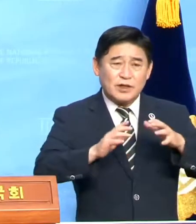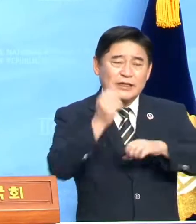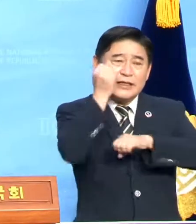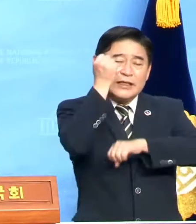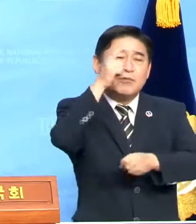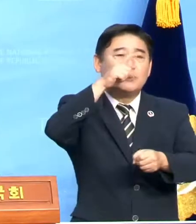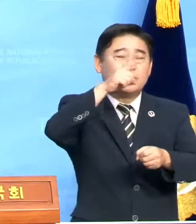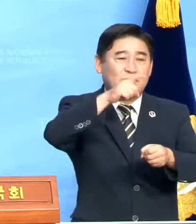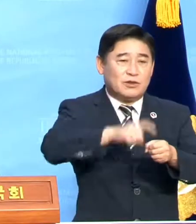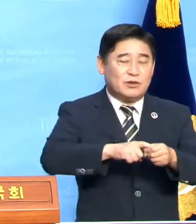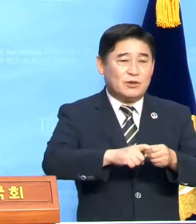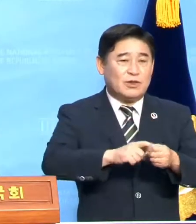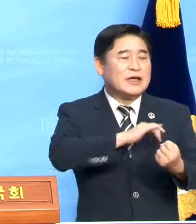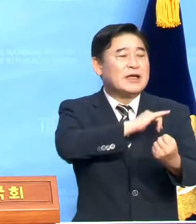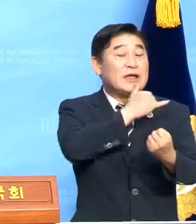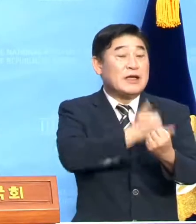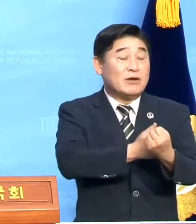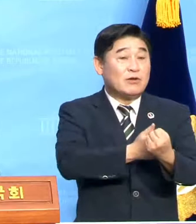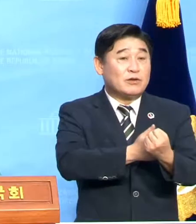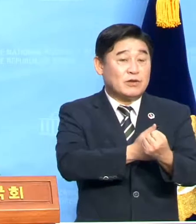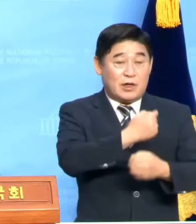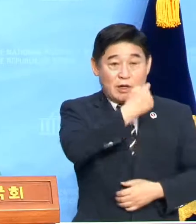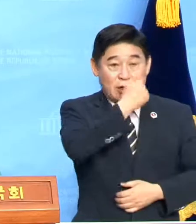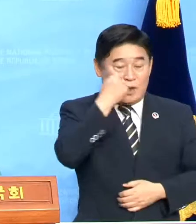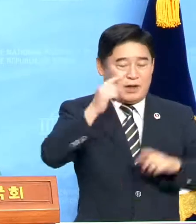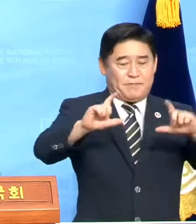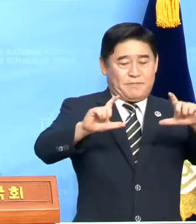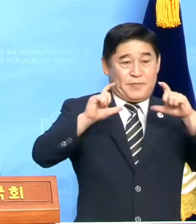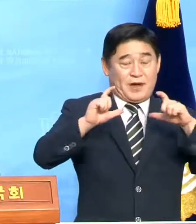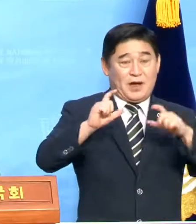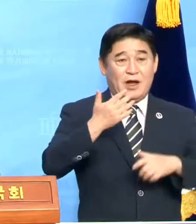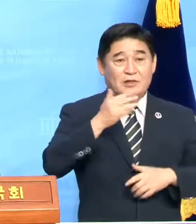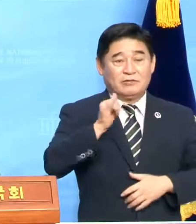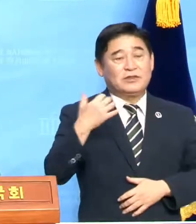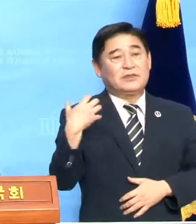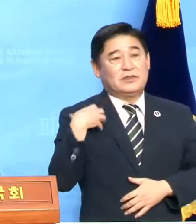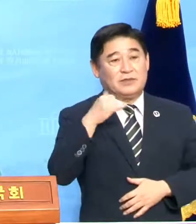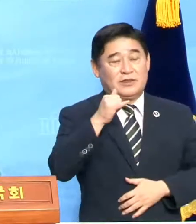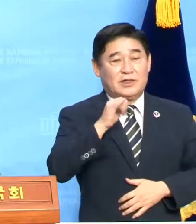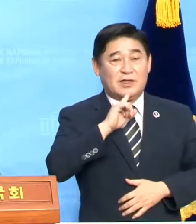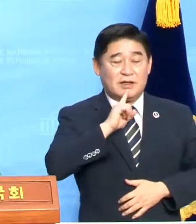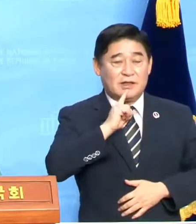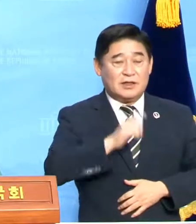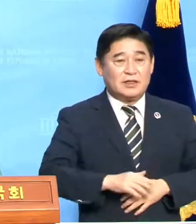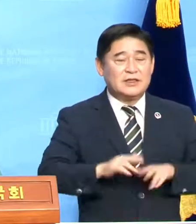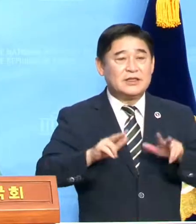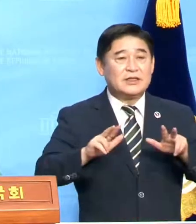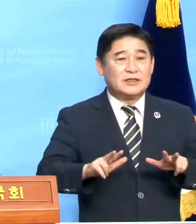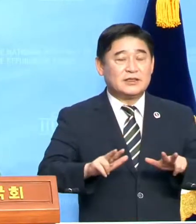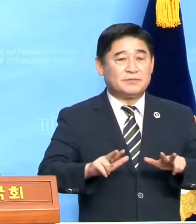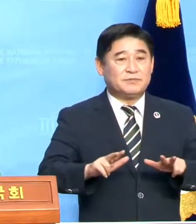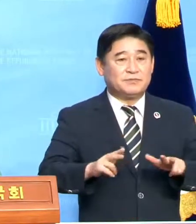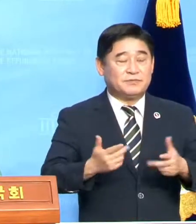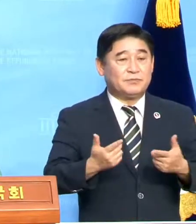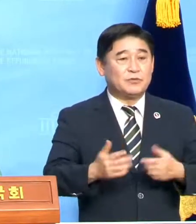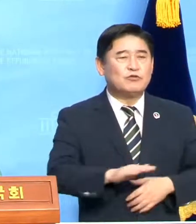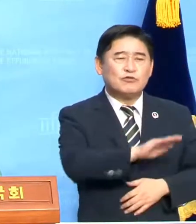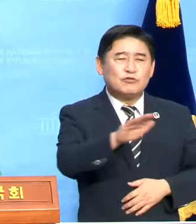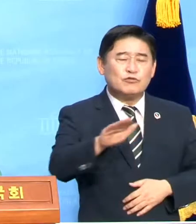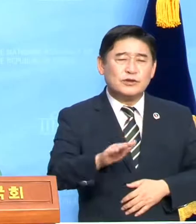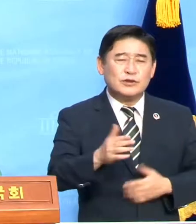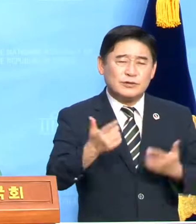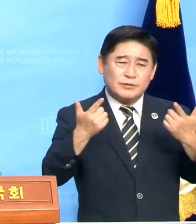기본적인 인권 임을 확인하고 보장할 의무가 있다고 이야기하고 있습니다 지금 우리는 그런 시대에 살고 있는지